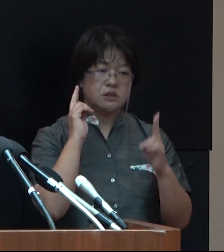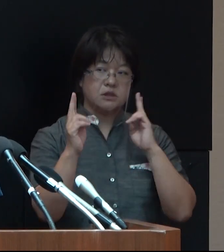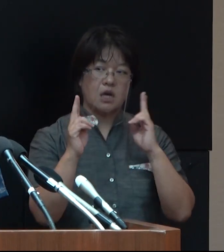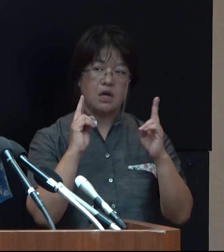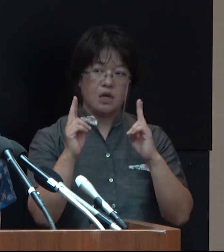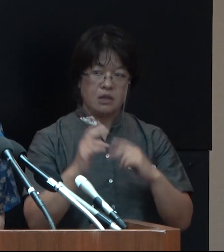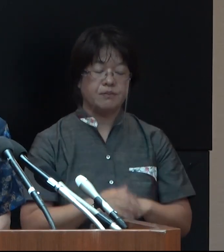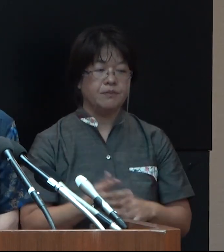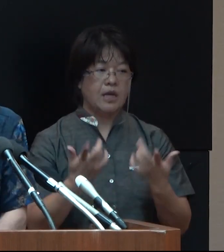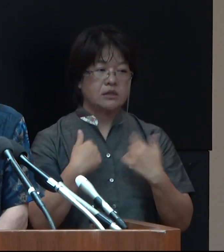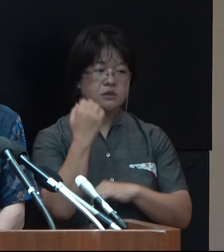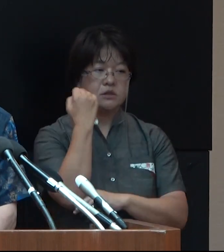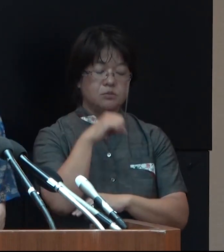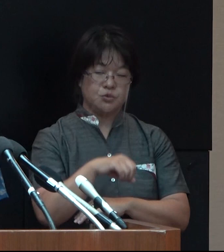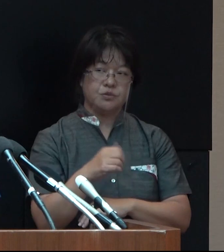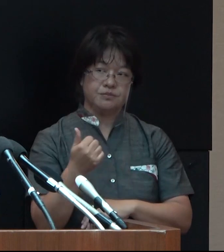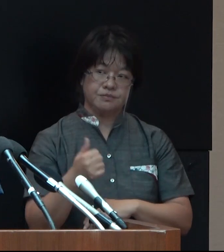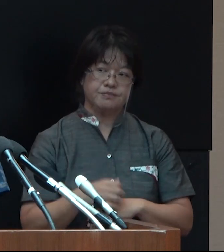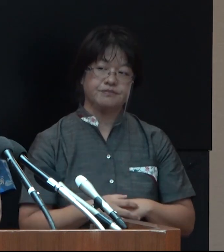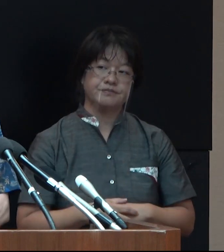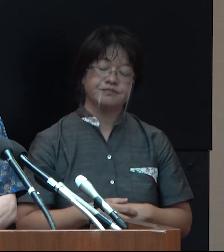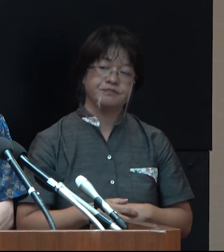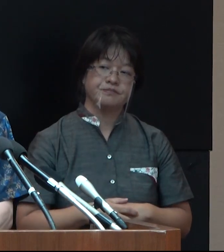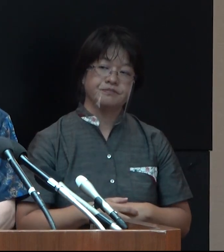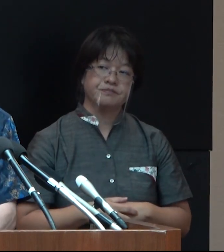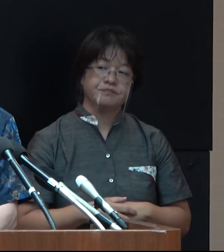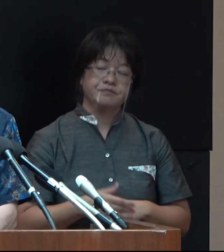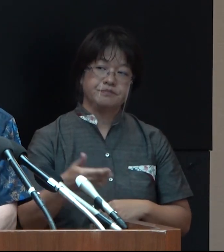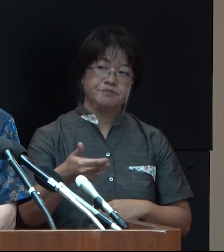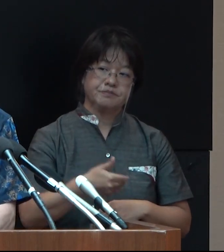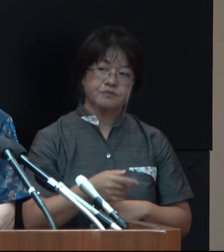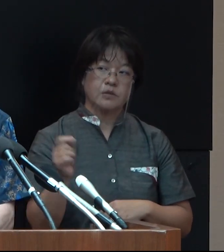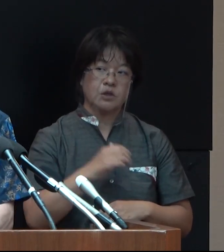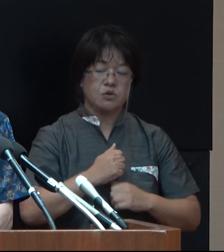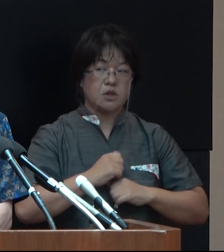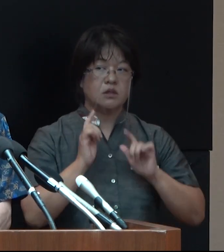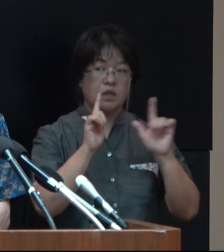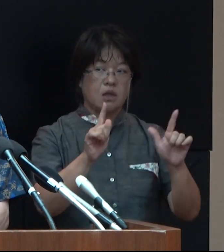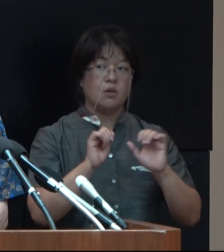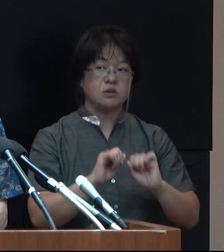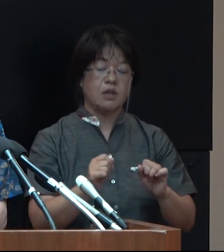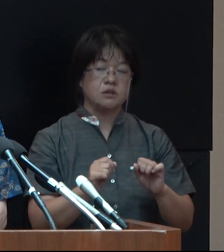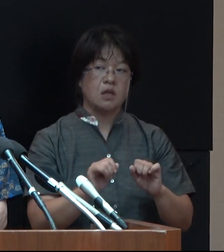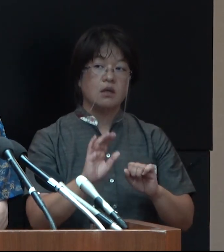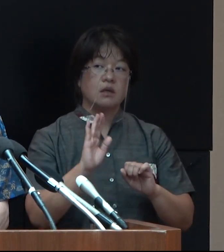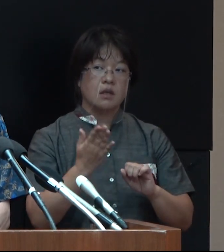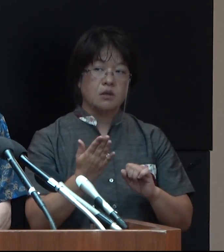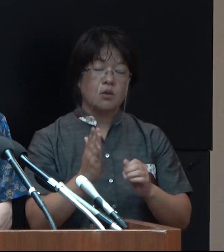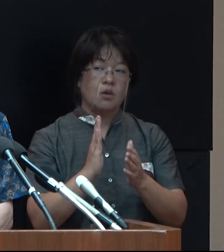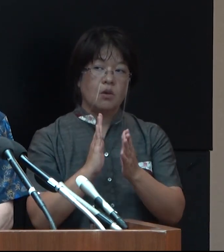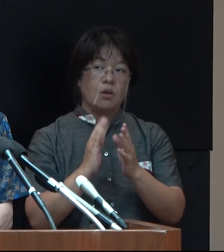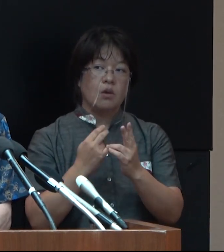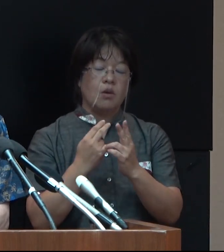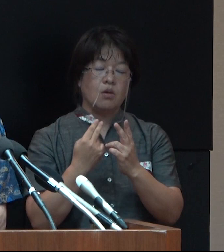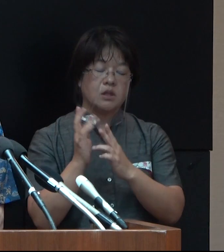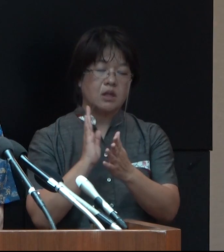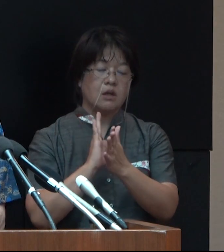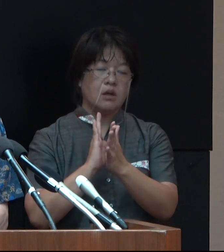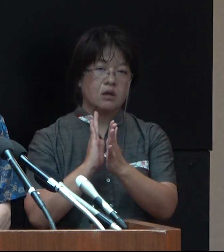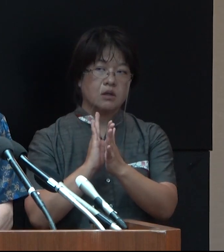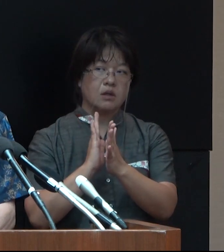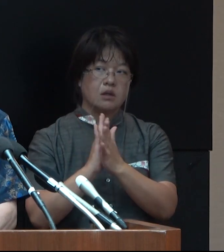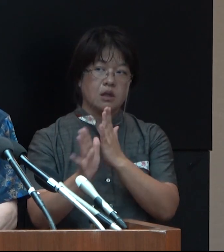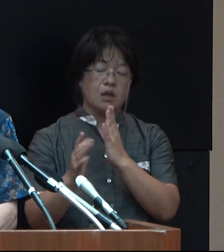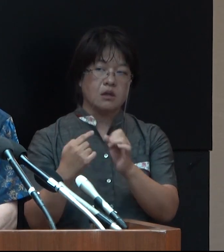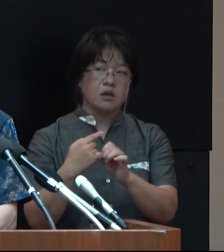では県 外 幹事長の毎日新聞さん お願いします。毎日新聞の緊急事態宣言出されましたけども、県外からの渡航については自粛